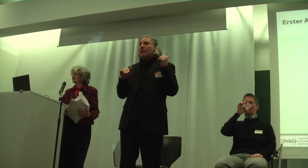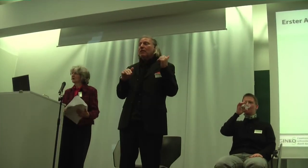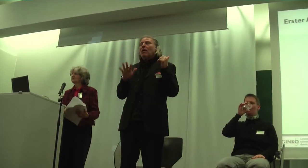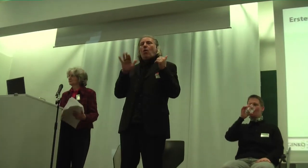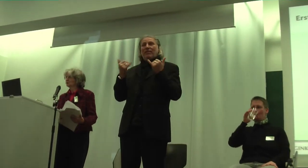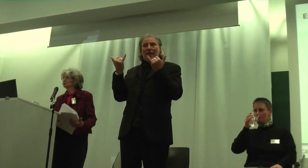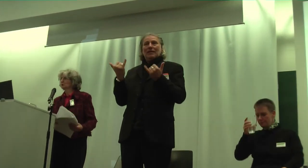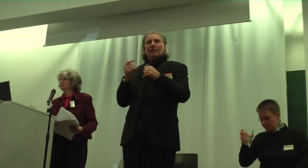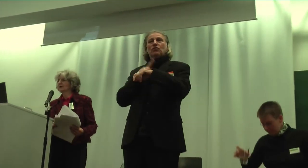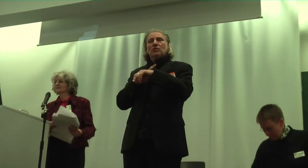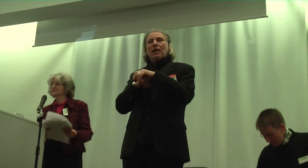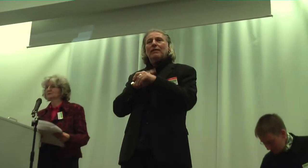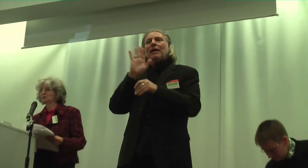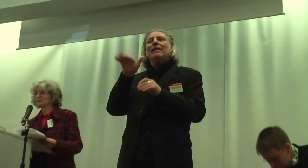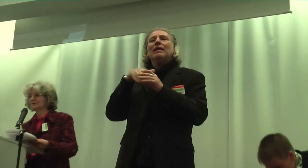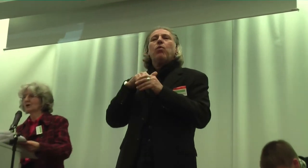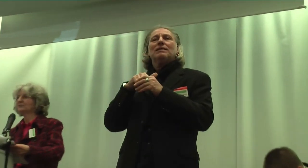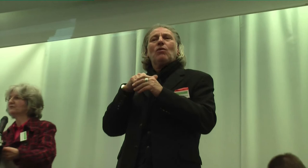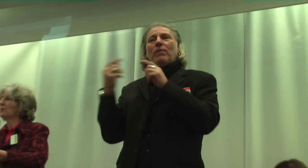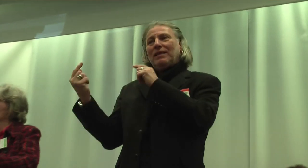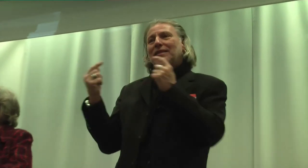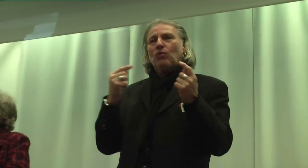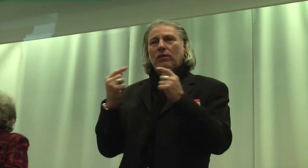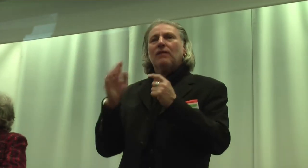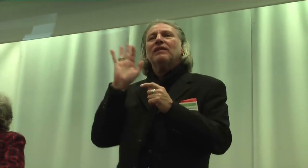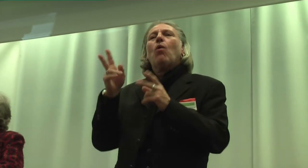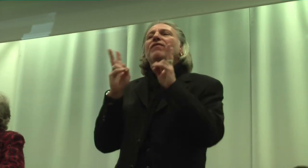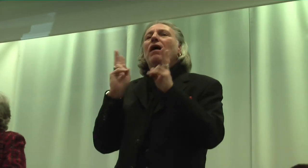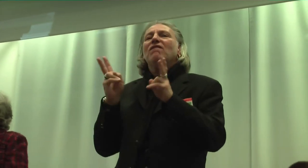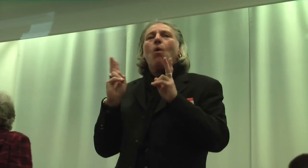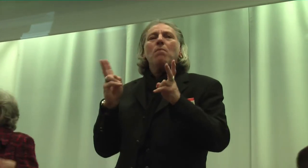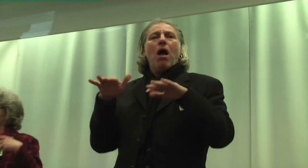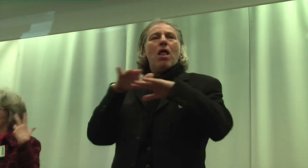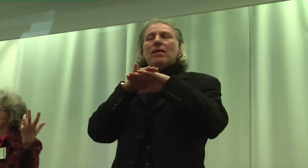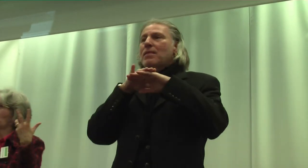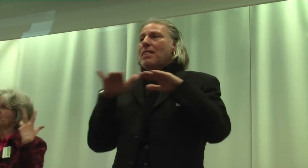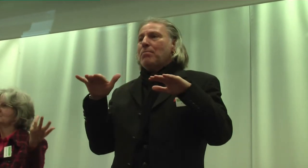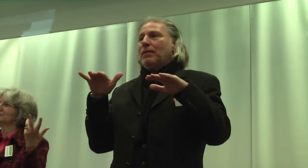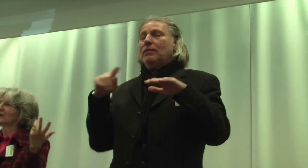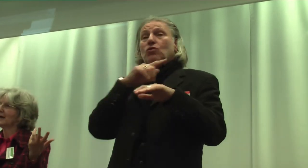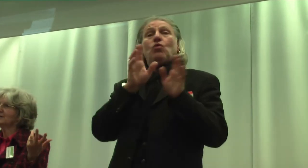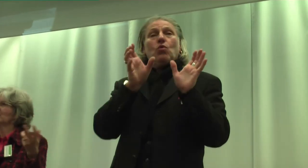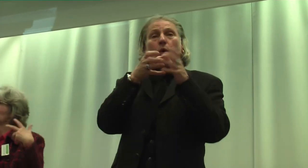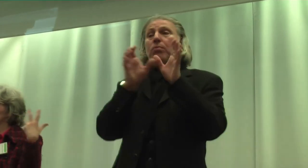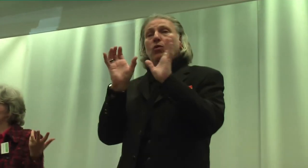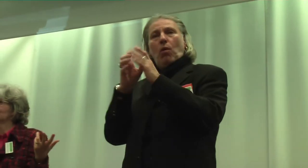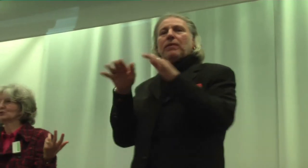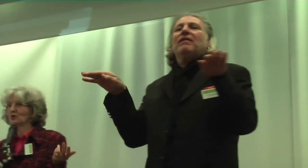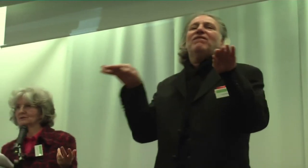Zeit und für so teilweise diskutiert wird, auf der formalen Ebene, die Gruppen sind vergleichbar, haben gleiche Chancen,